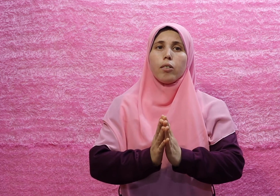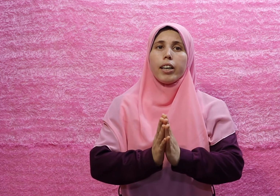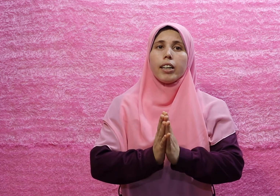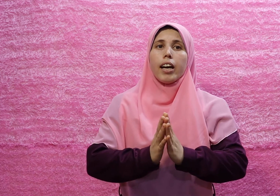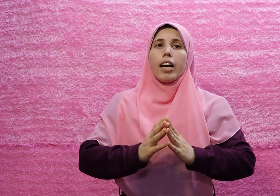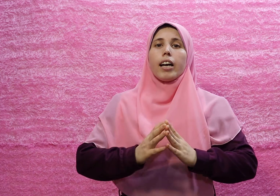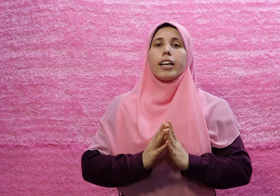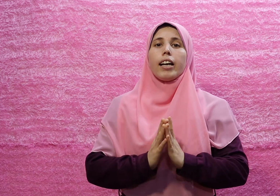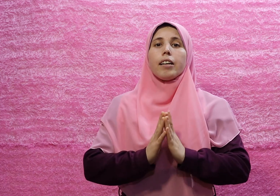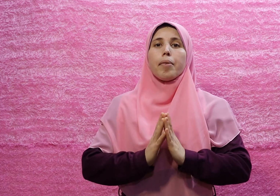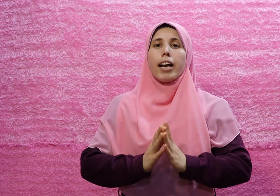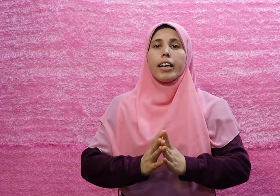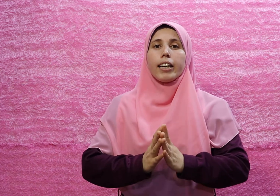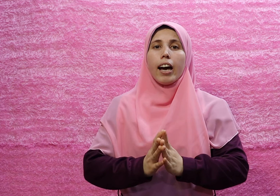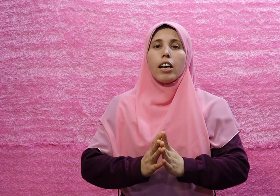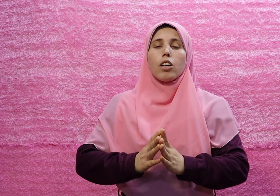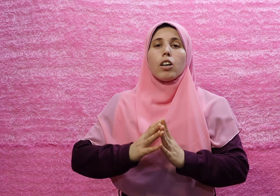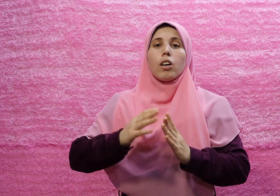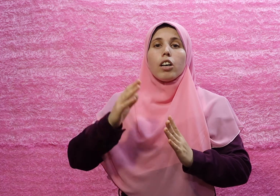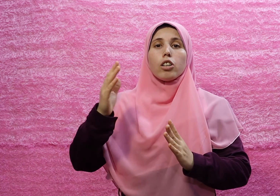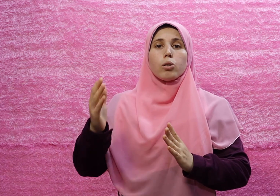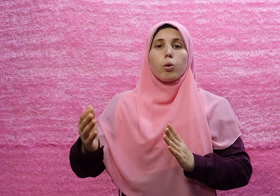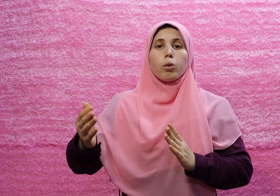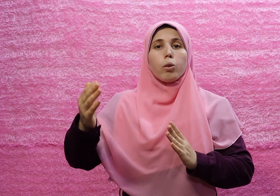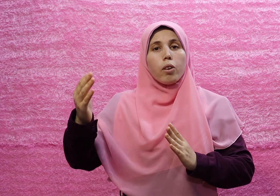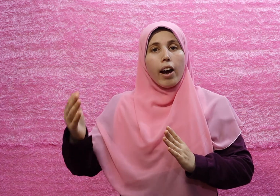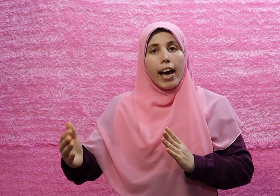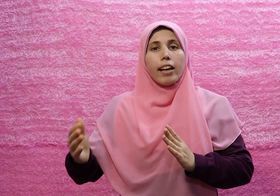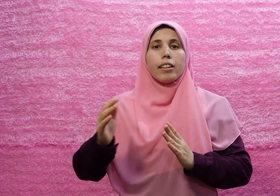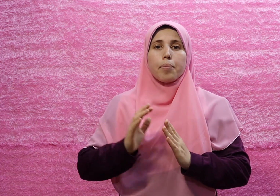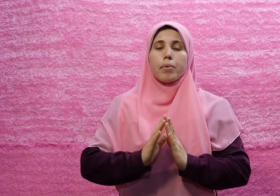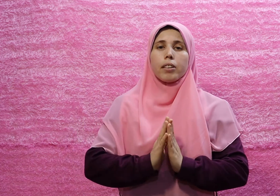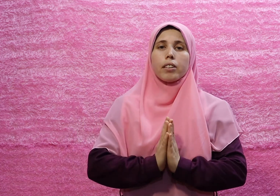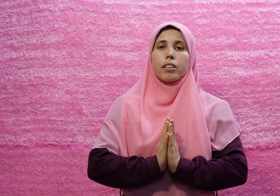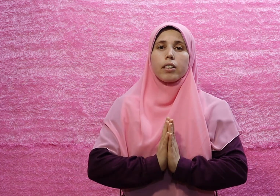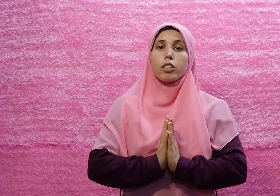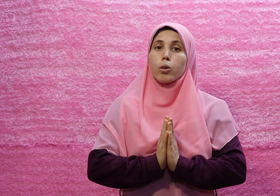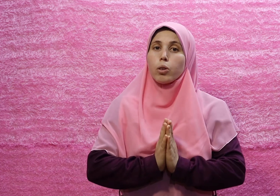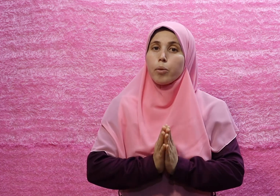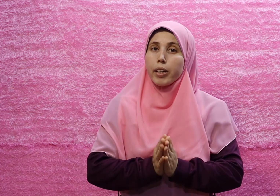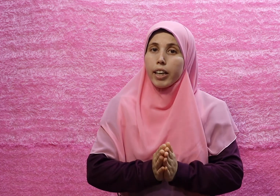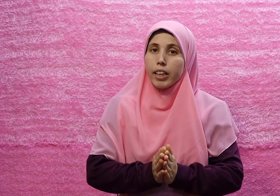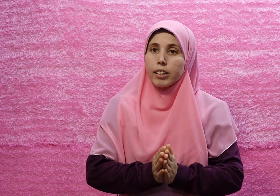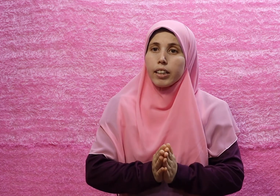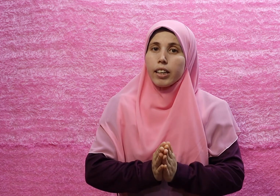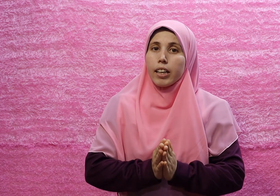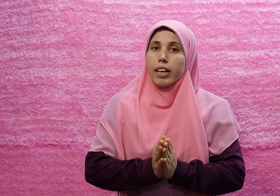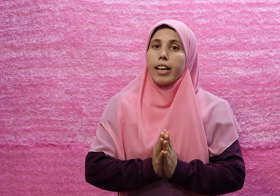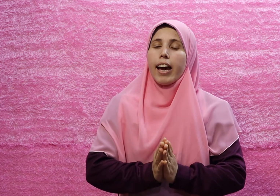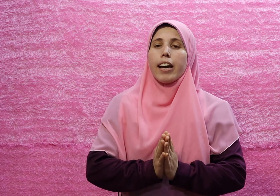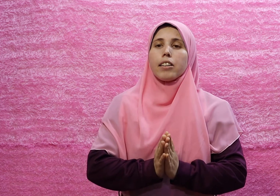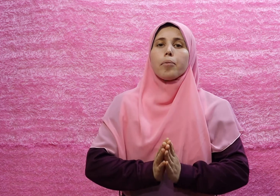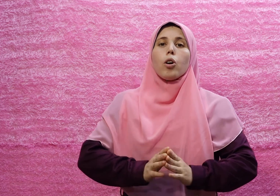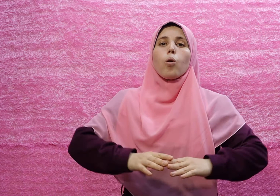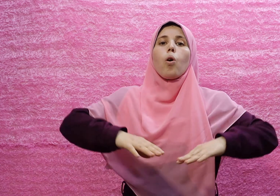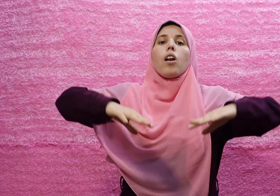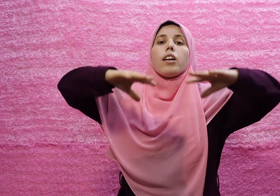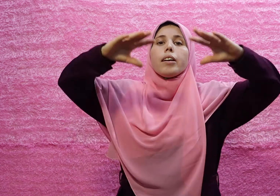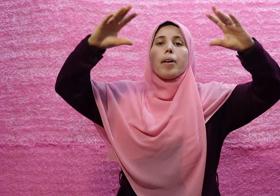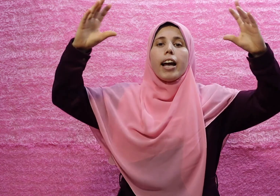حلوين قال للملائكة اسجدوا لآدم. اسجدوا لمين؟ لآدم. كل الملائكة